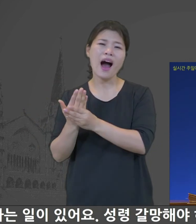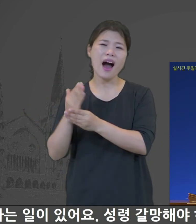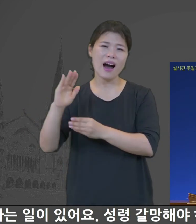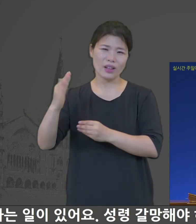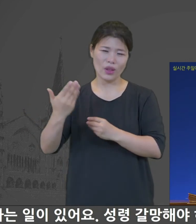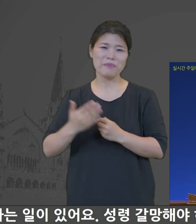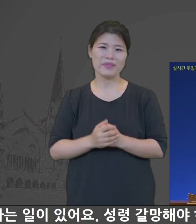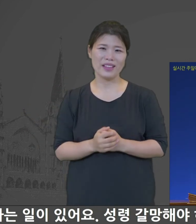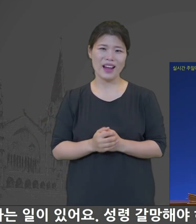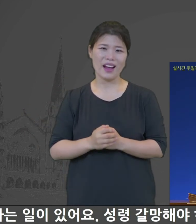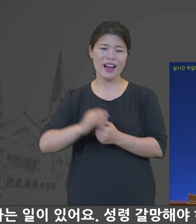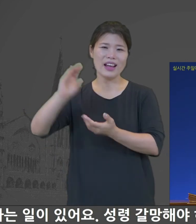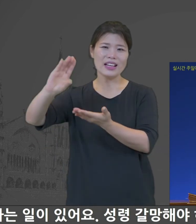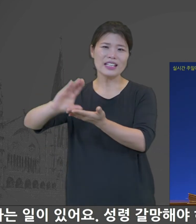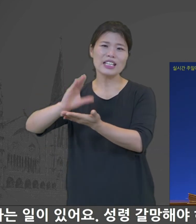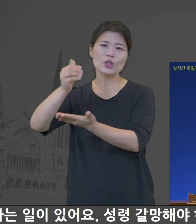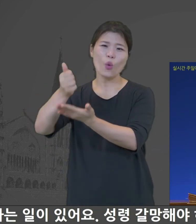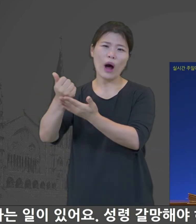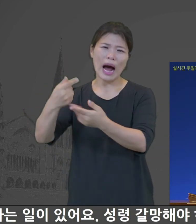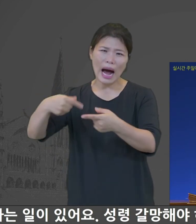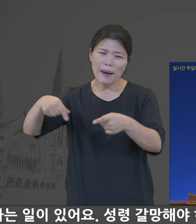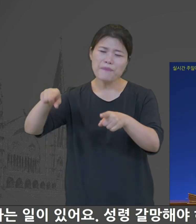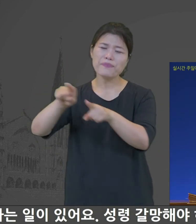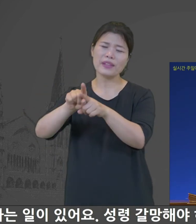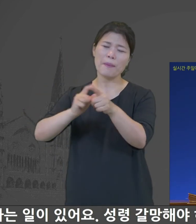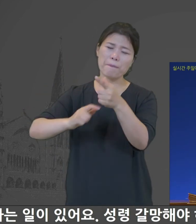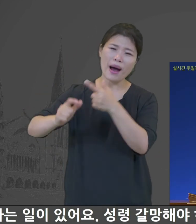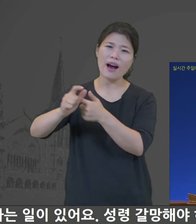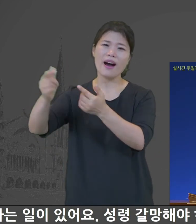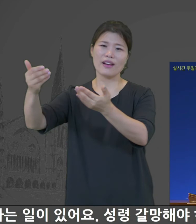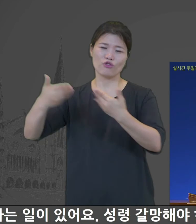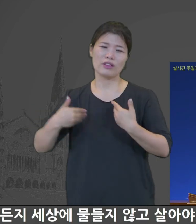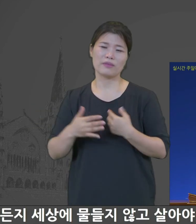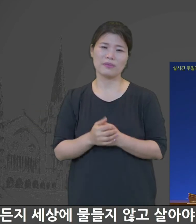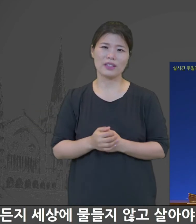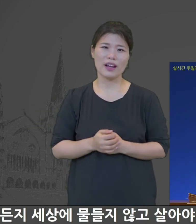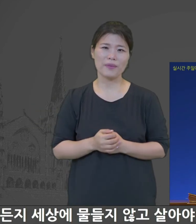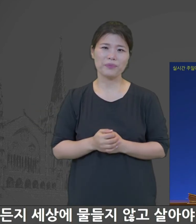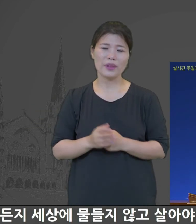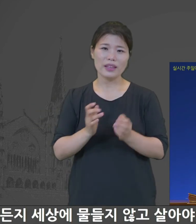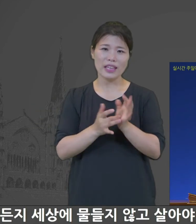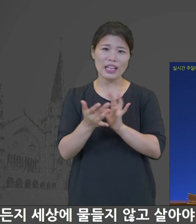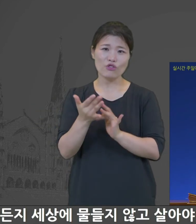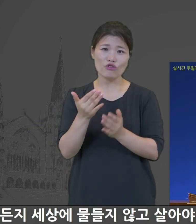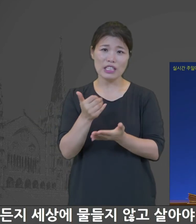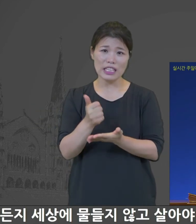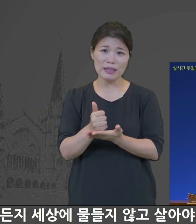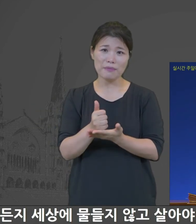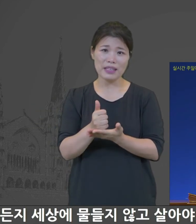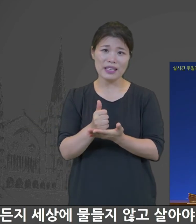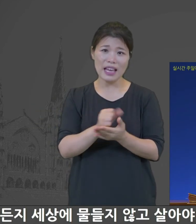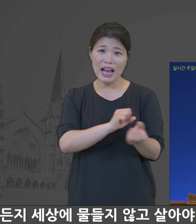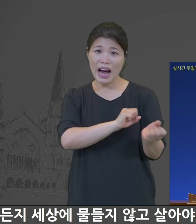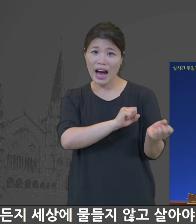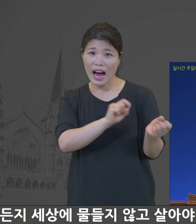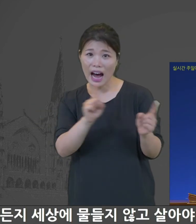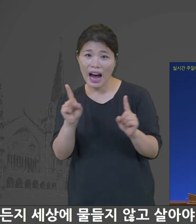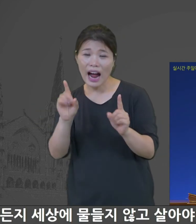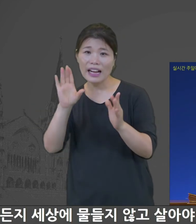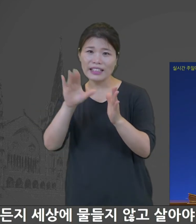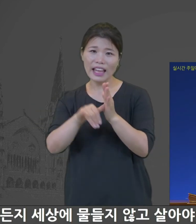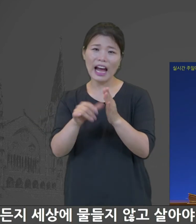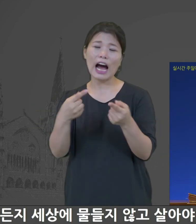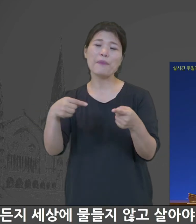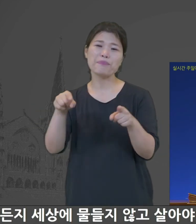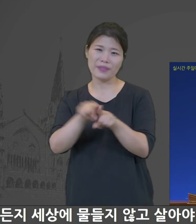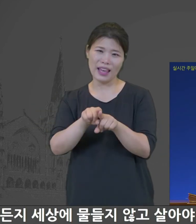그리스도에게 덧붙여진 거예요. 예수님이 살아나실 때 거기에 함께 붙어 살아난 겁니다.